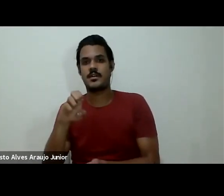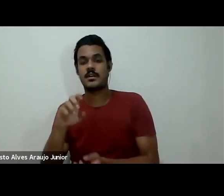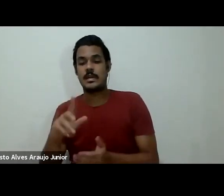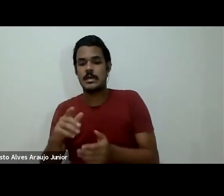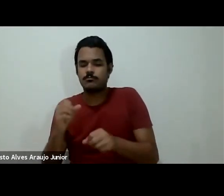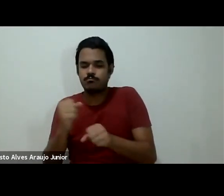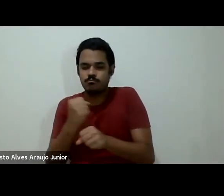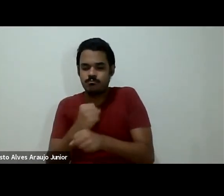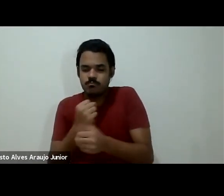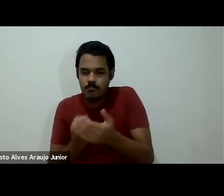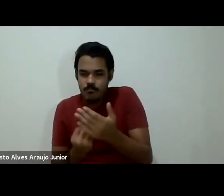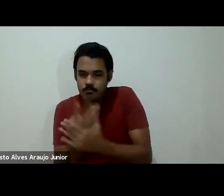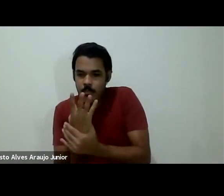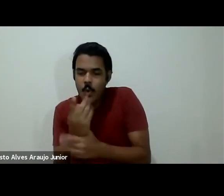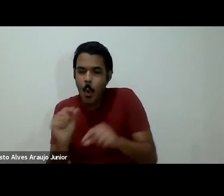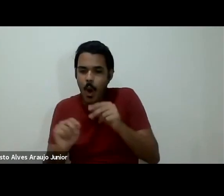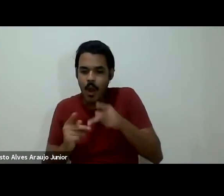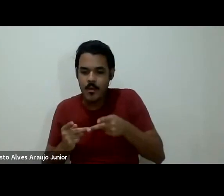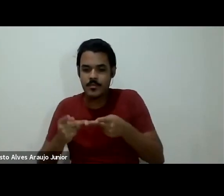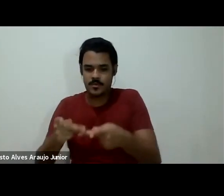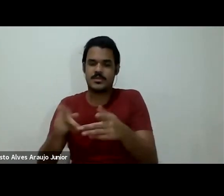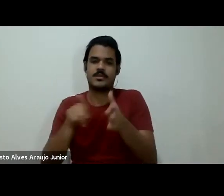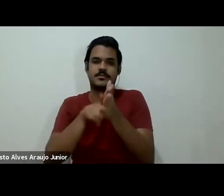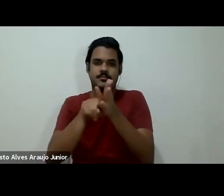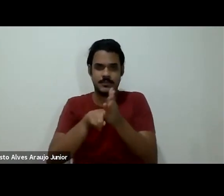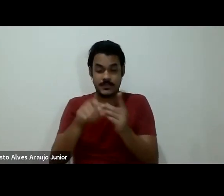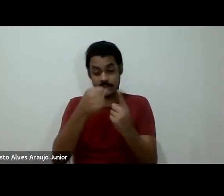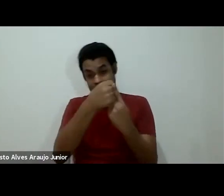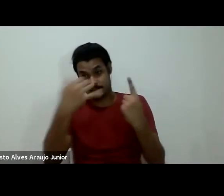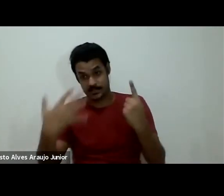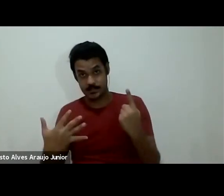comigo esse projeto de pesquisa e extensão,